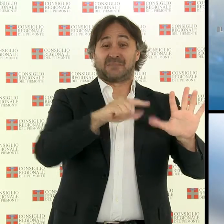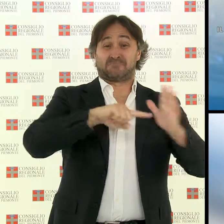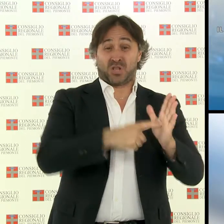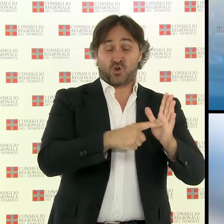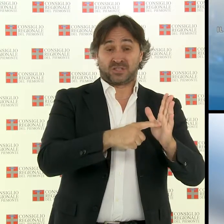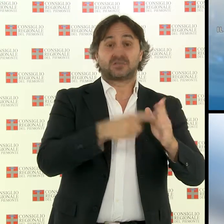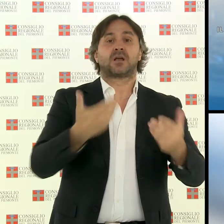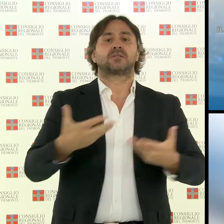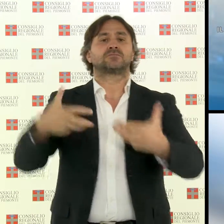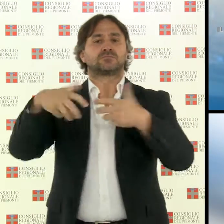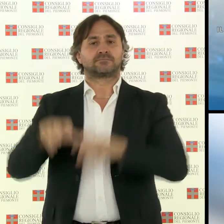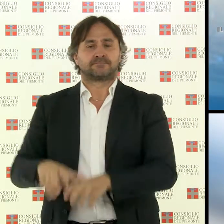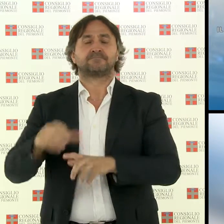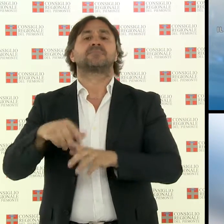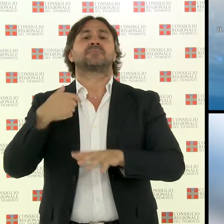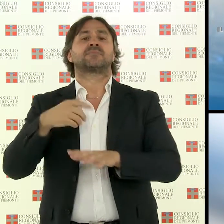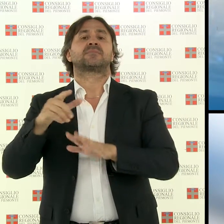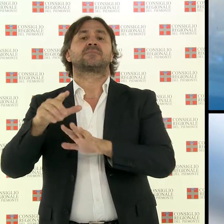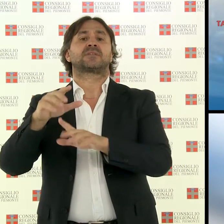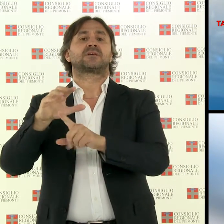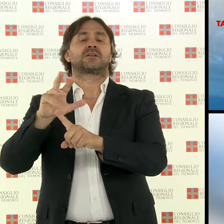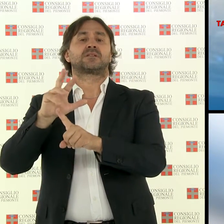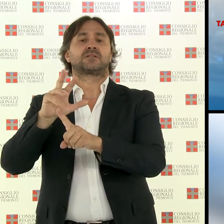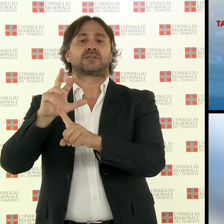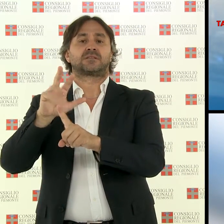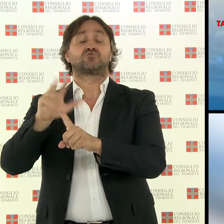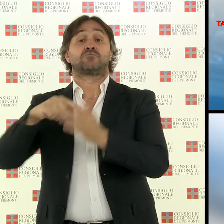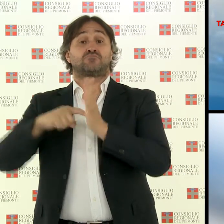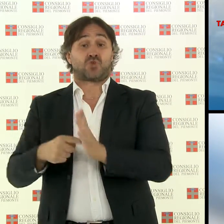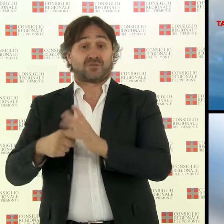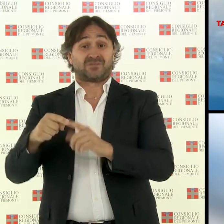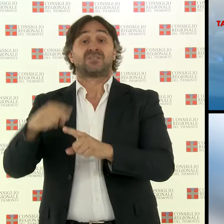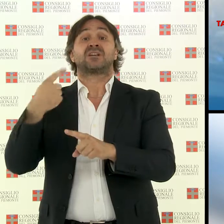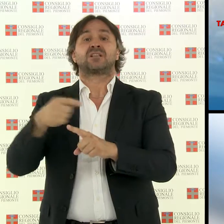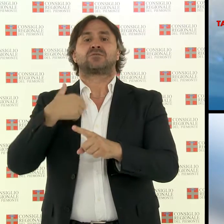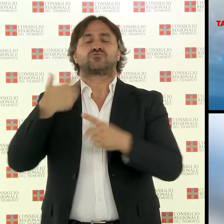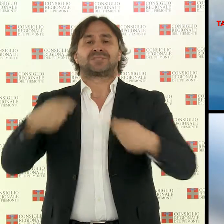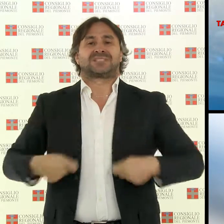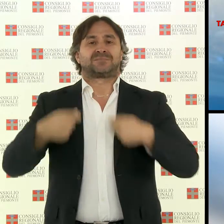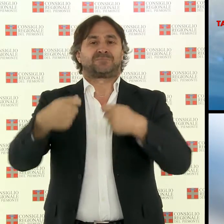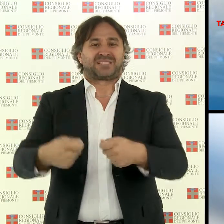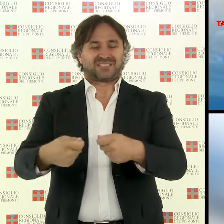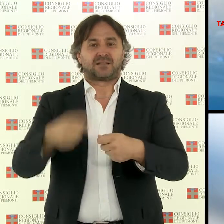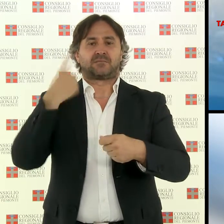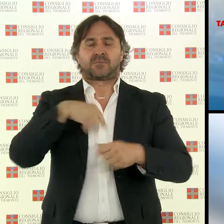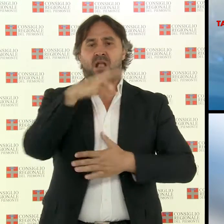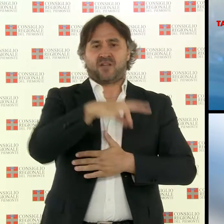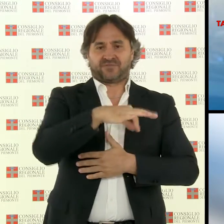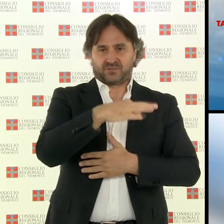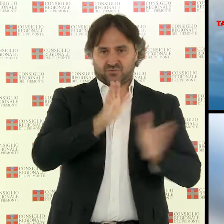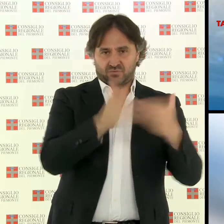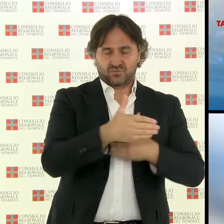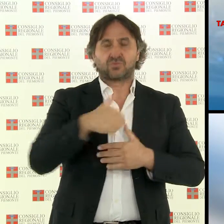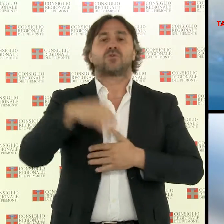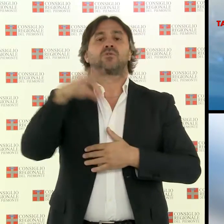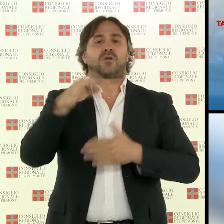attuali 51,3 milioni, tagliando il 62% della spesa per affitto dei locali e noleggio di auto, il